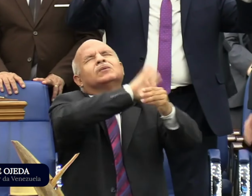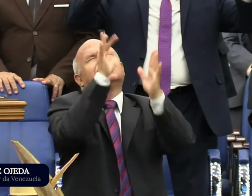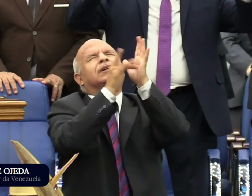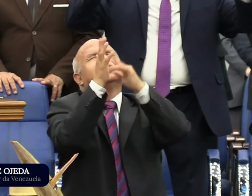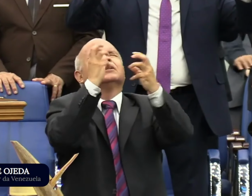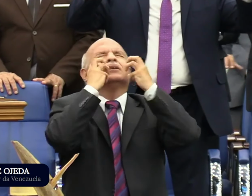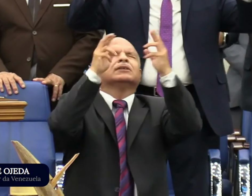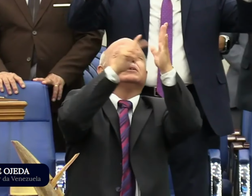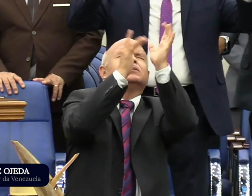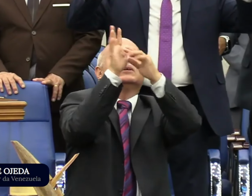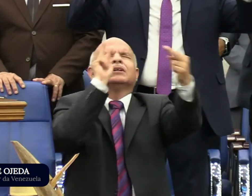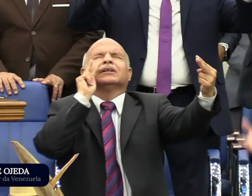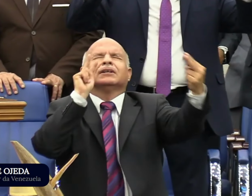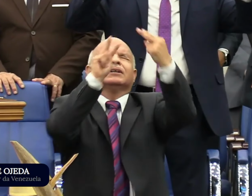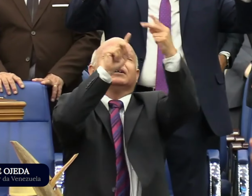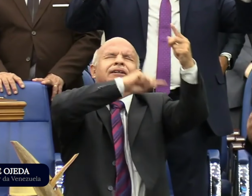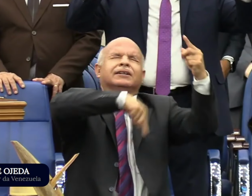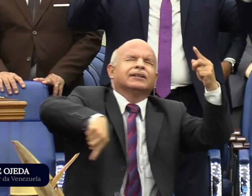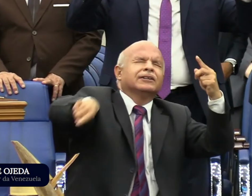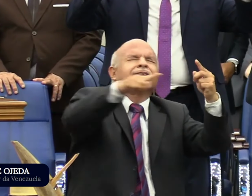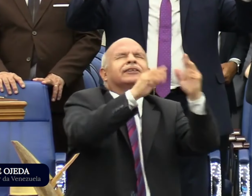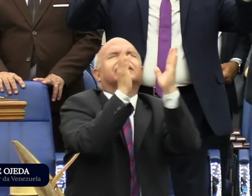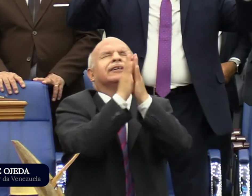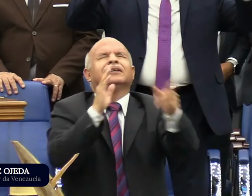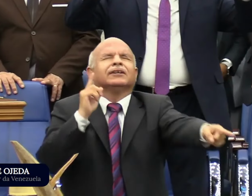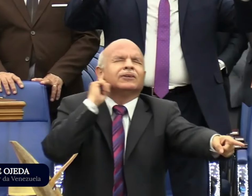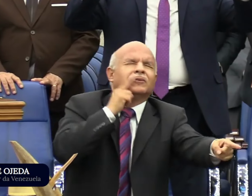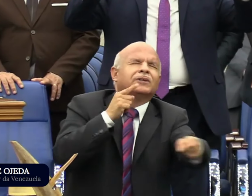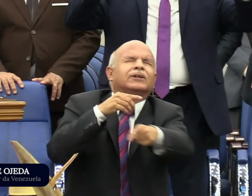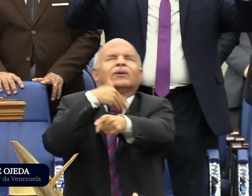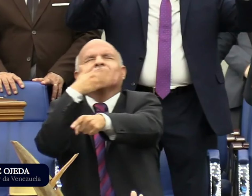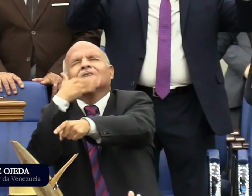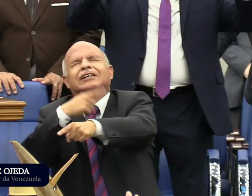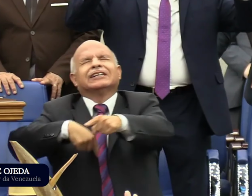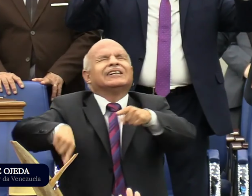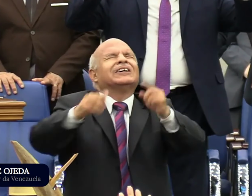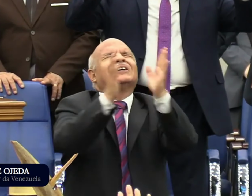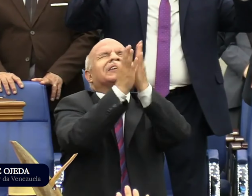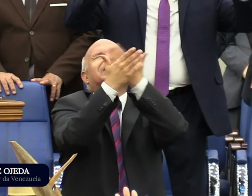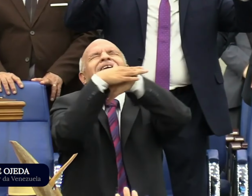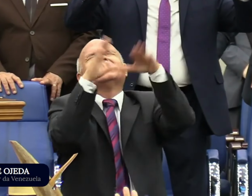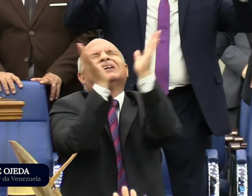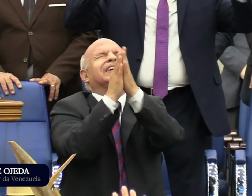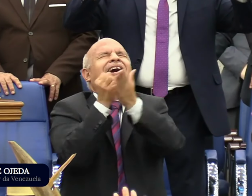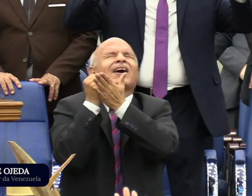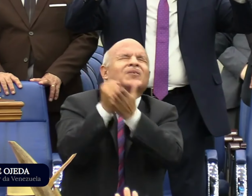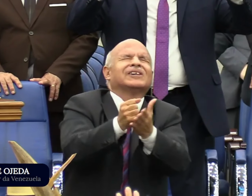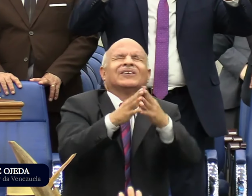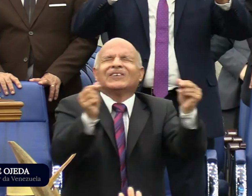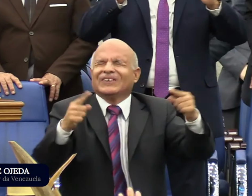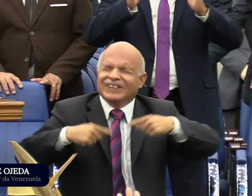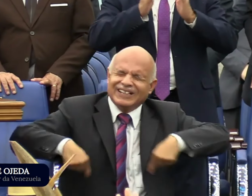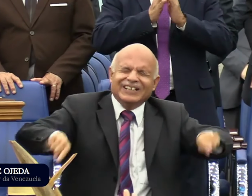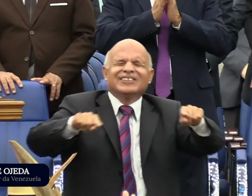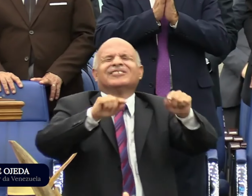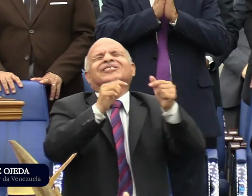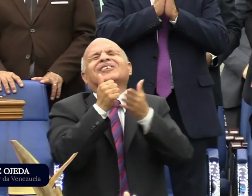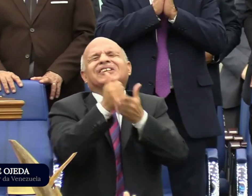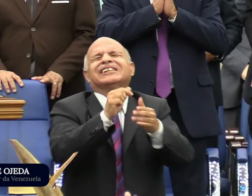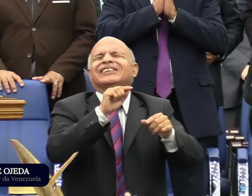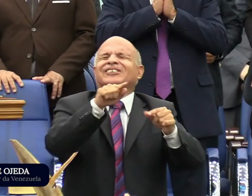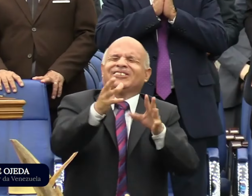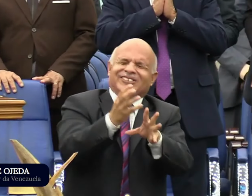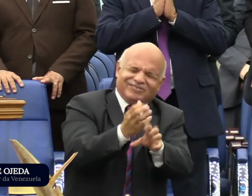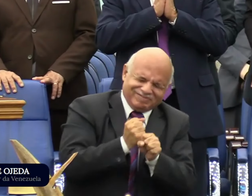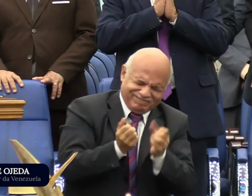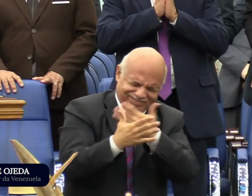e pedimos que a Tua graça, Espírito Santo, venha sobre nós. Nós clamamos a Ti, pedimos que o Teu Espírito venha aqui, Senhor, e nós queremos